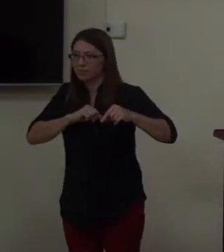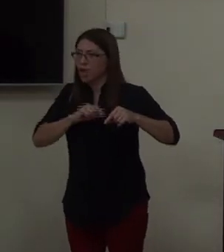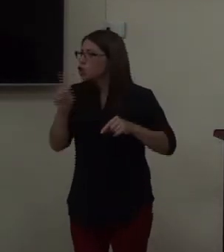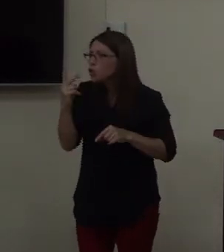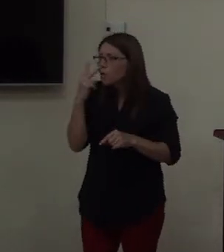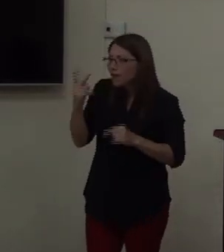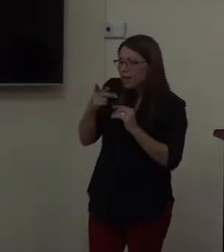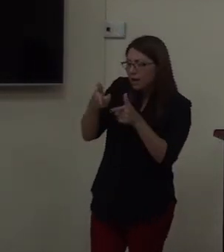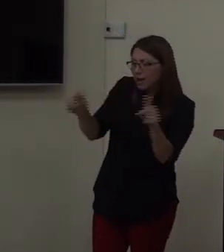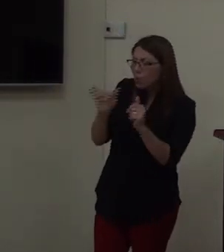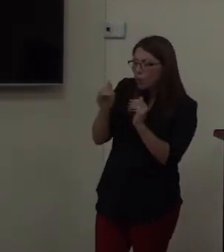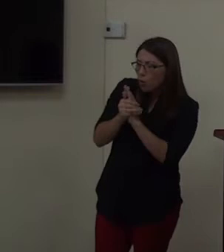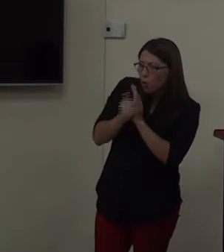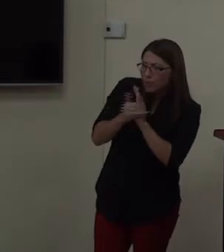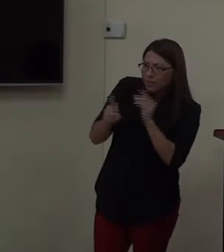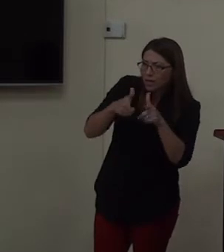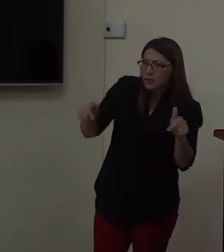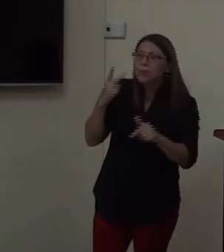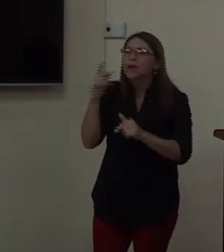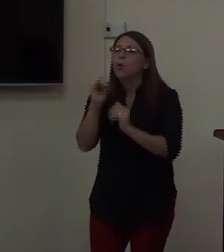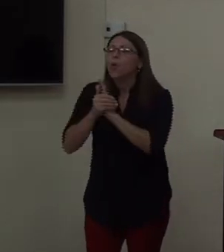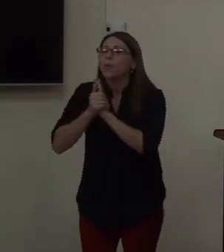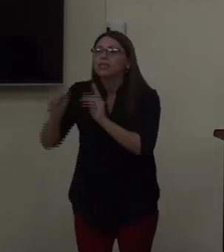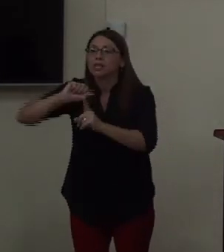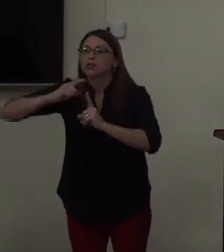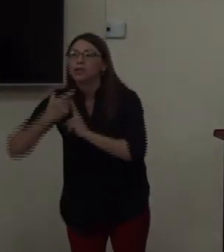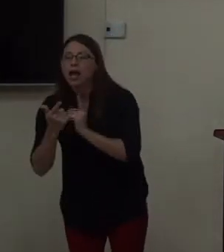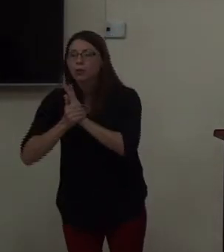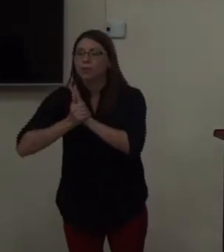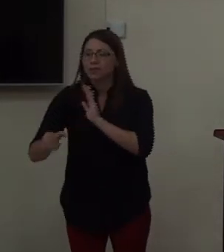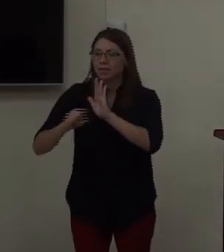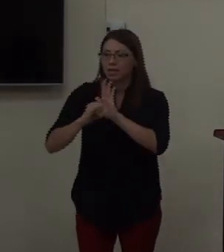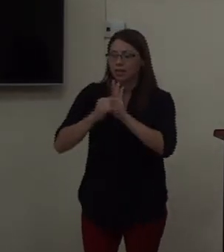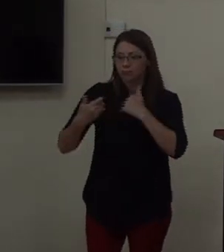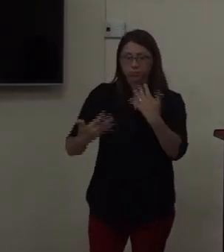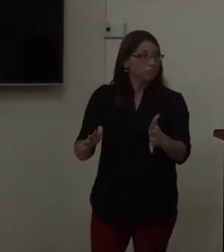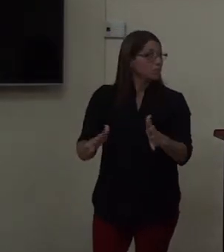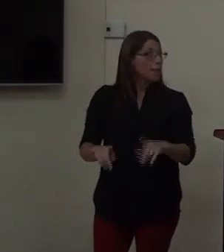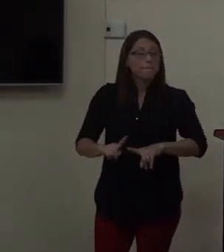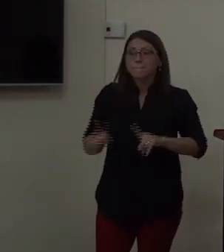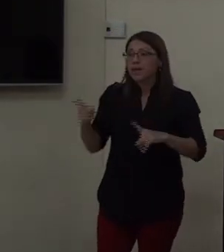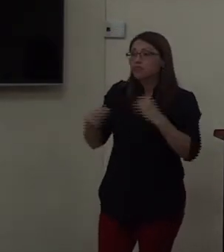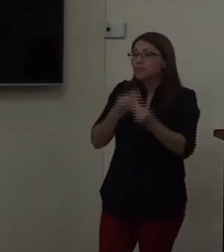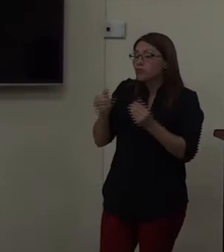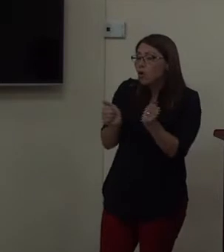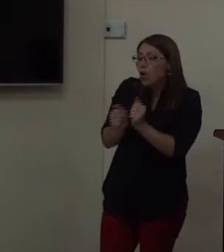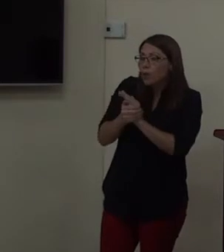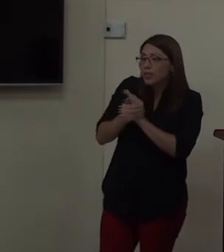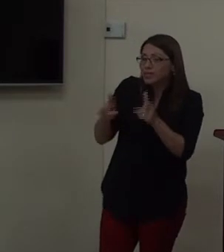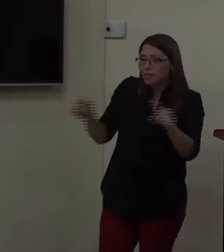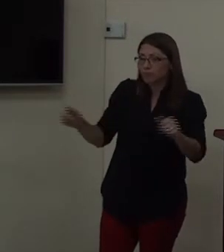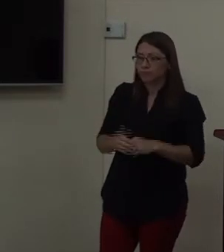como competencia lingüística, sino como competencia social, identitaria, etc. Pero quedándonos con la competencia lingüística